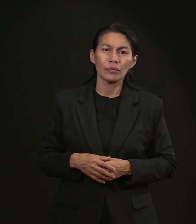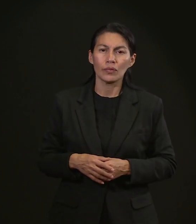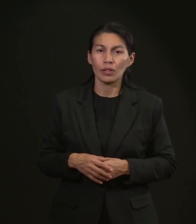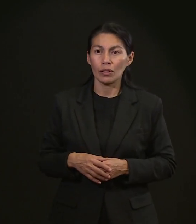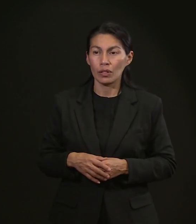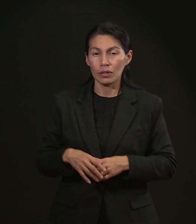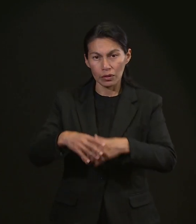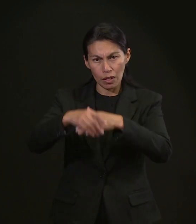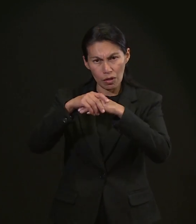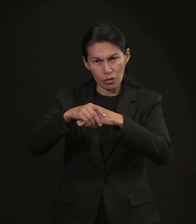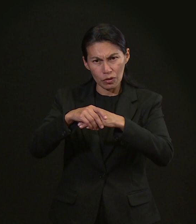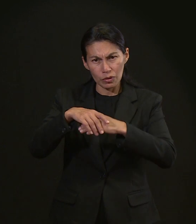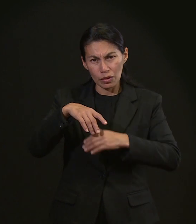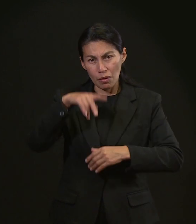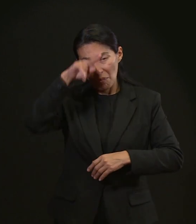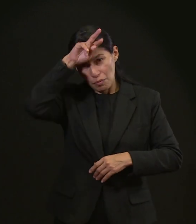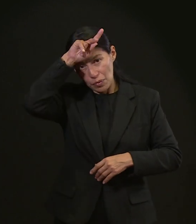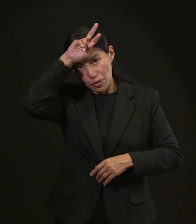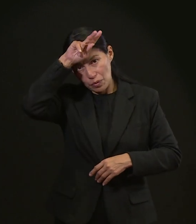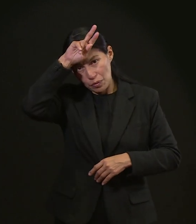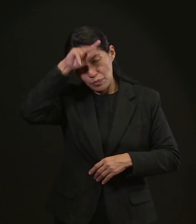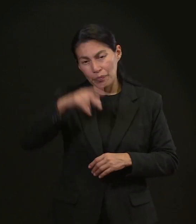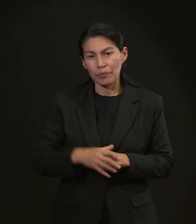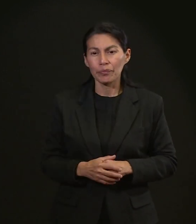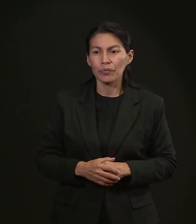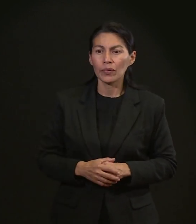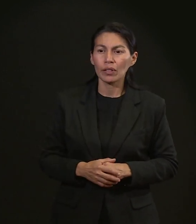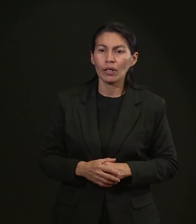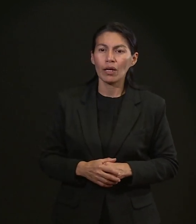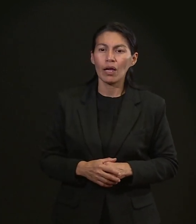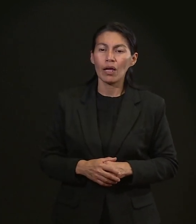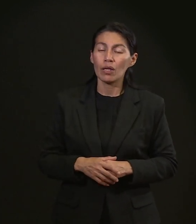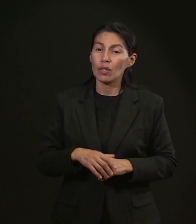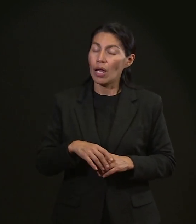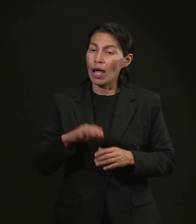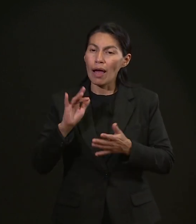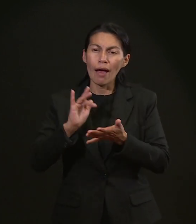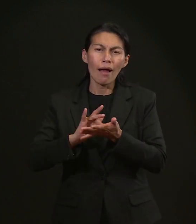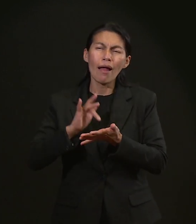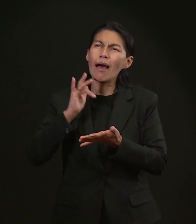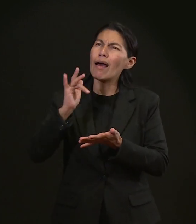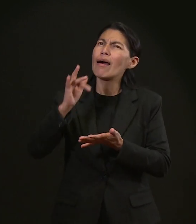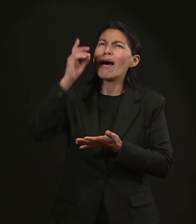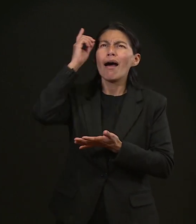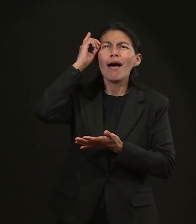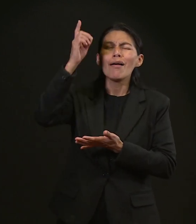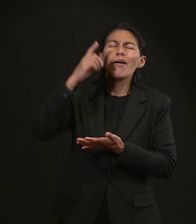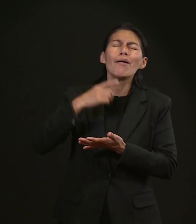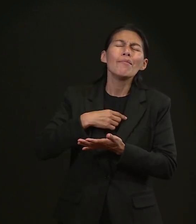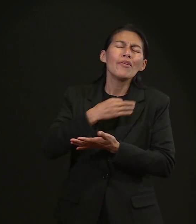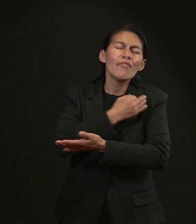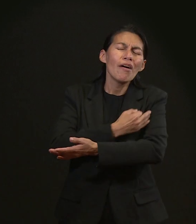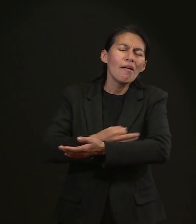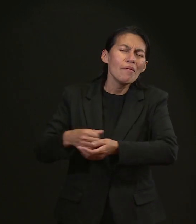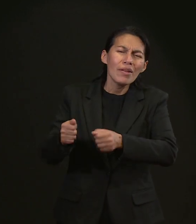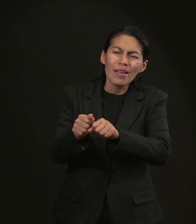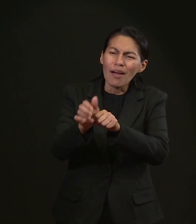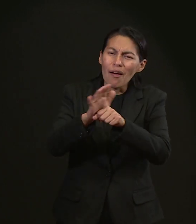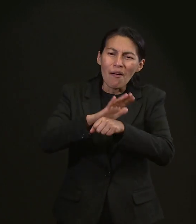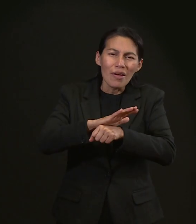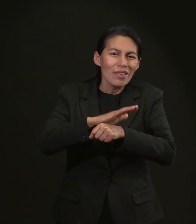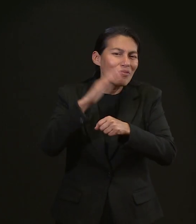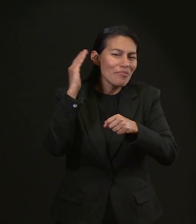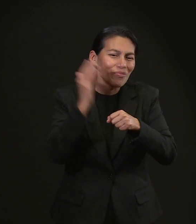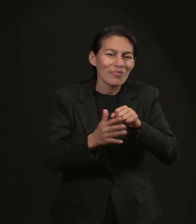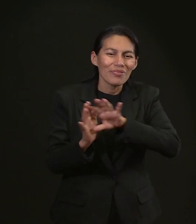sin duda algunos saludos desde perú sobeida gracias a dios ya que mi familia está recuperada de